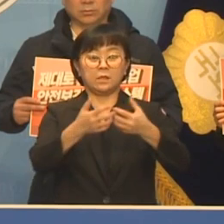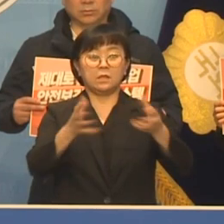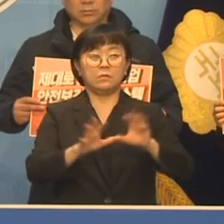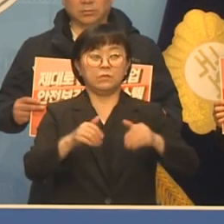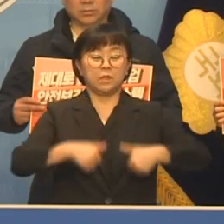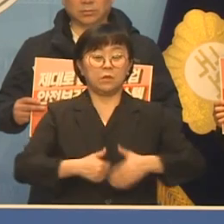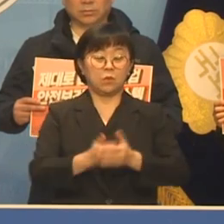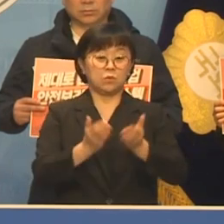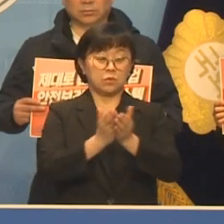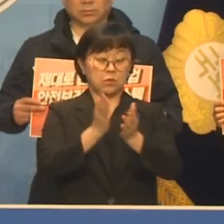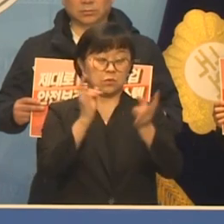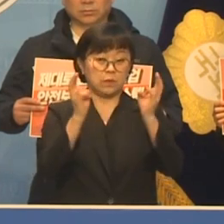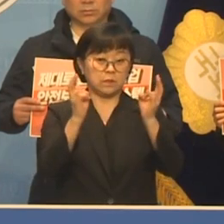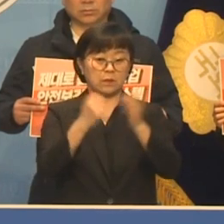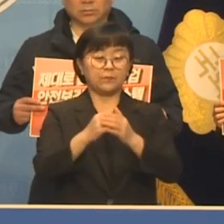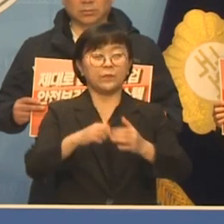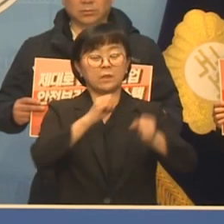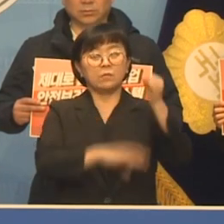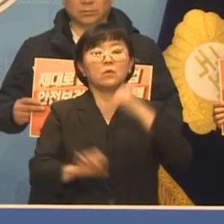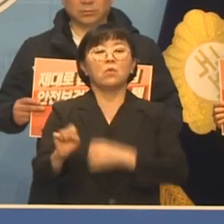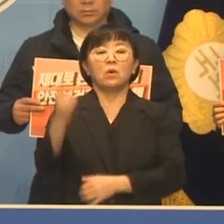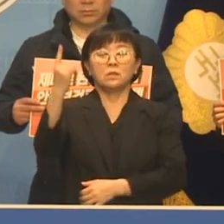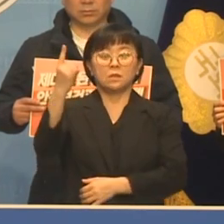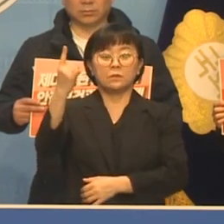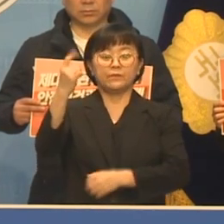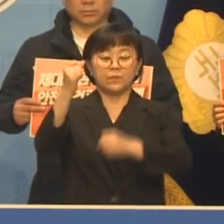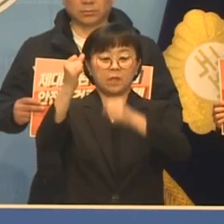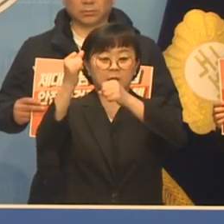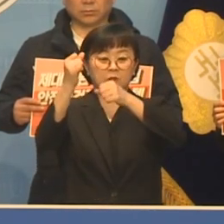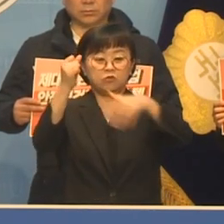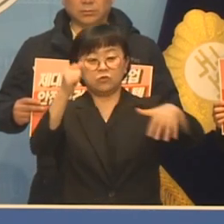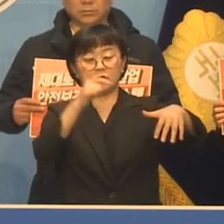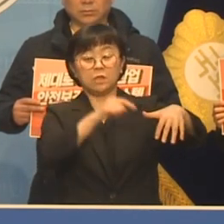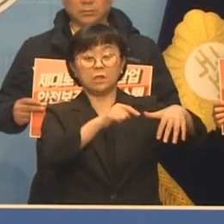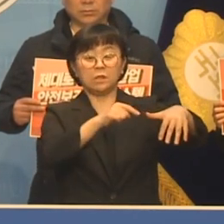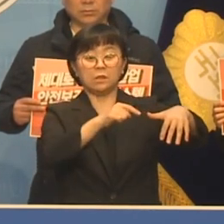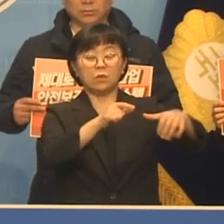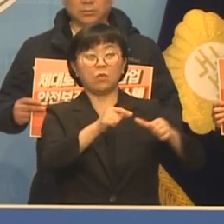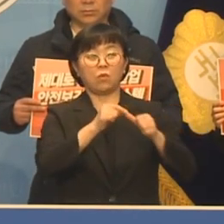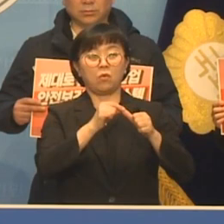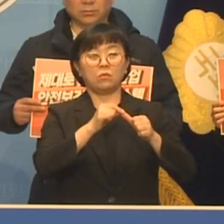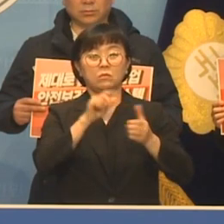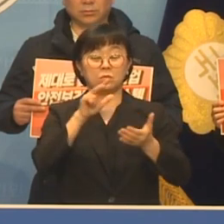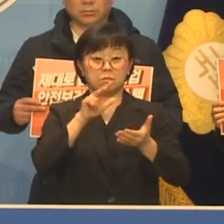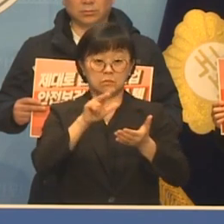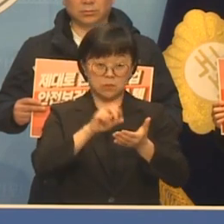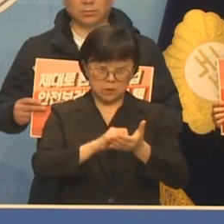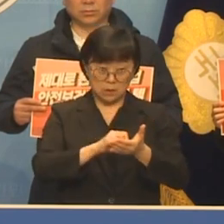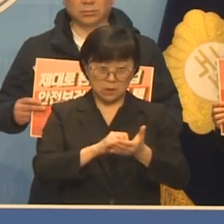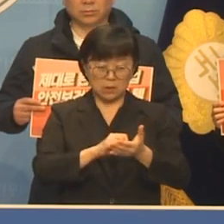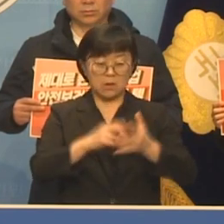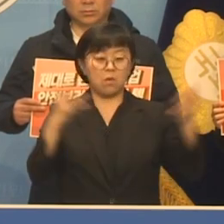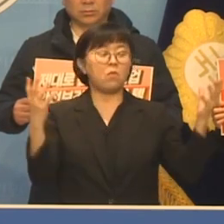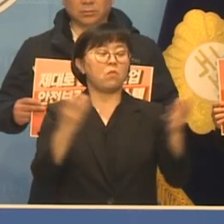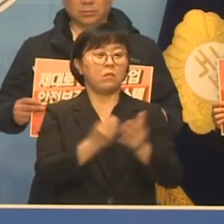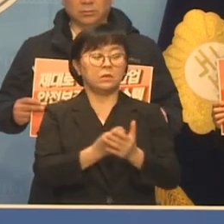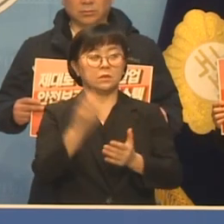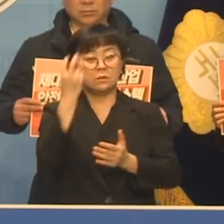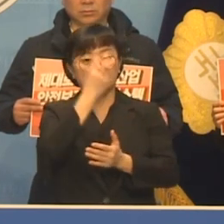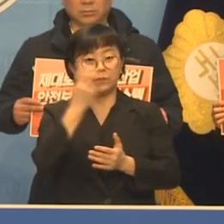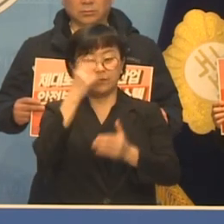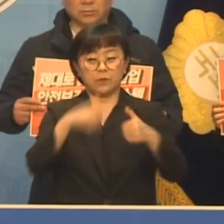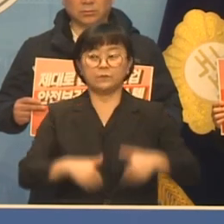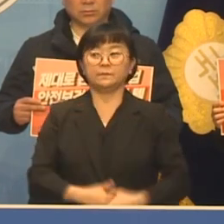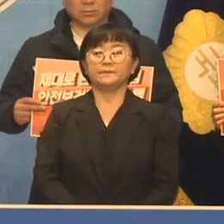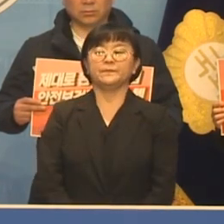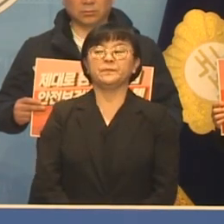마지막으로 조선소 산재의 근본 원인인 다단계 하청 고용에 대한 것도 전면적인 조사와 검토가 필요한